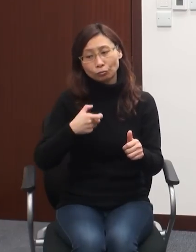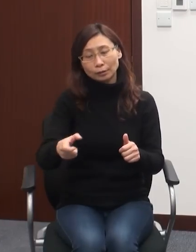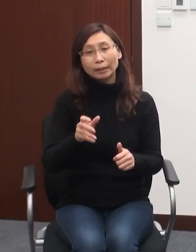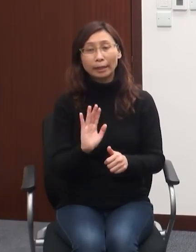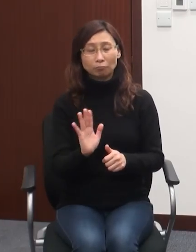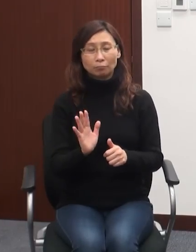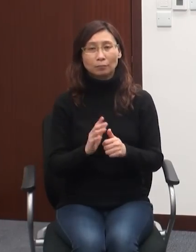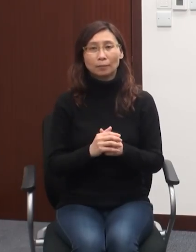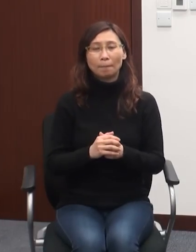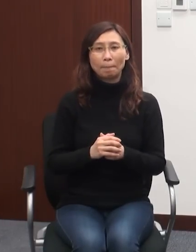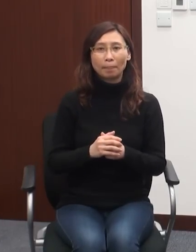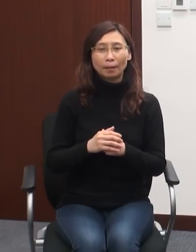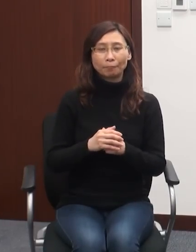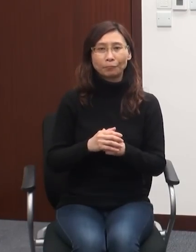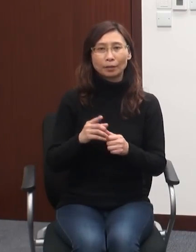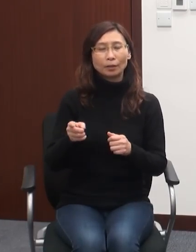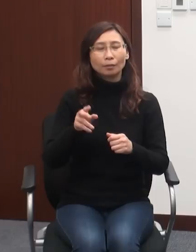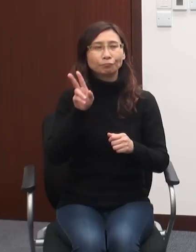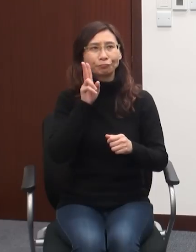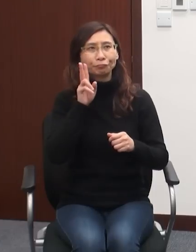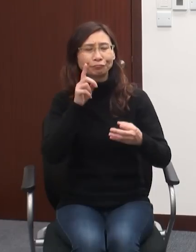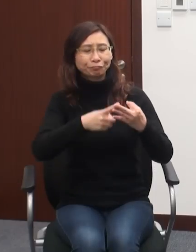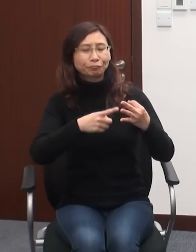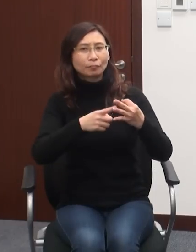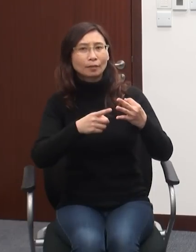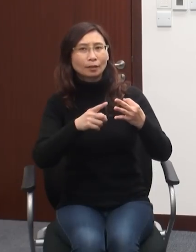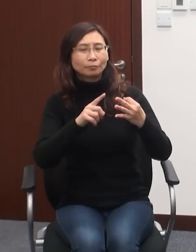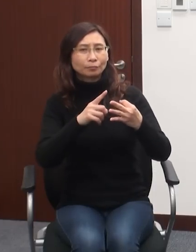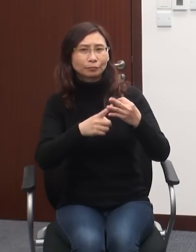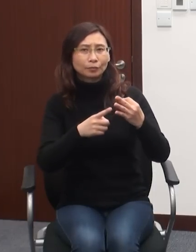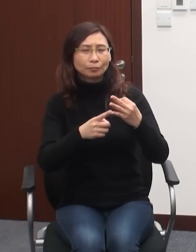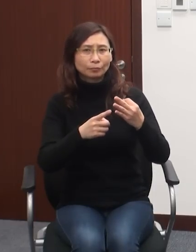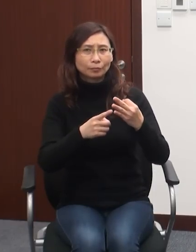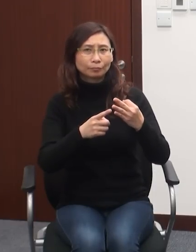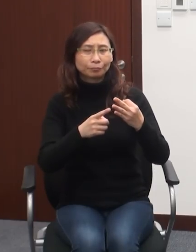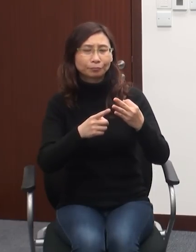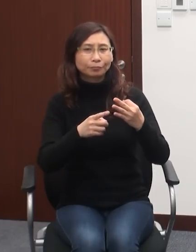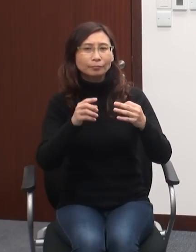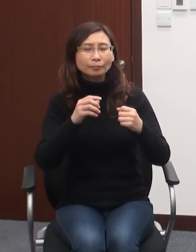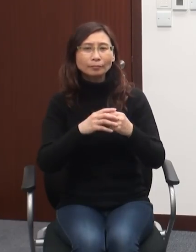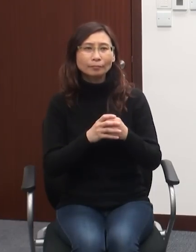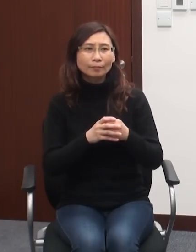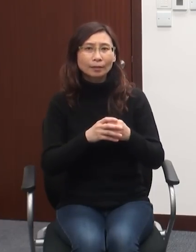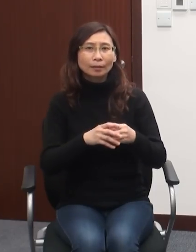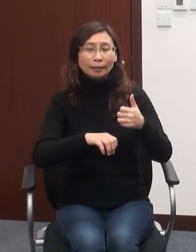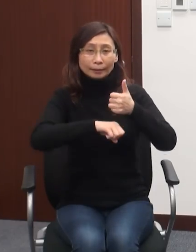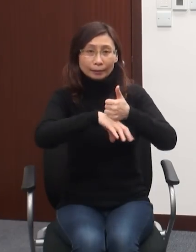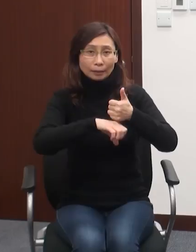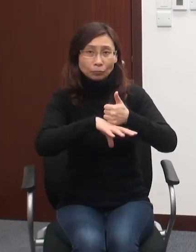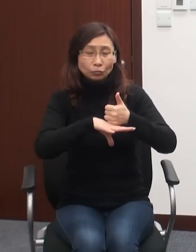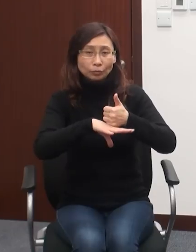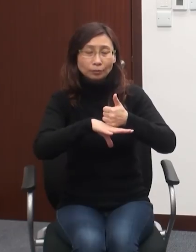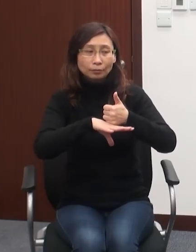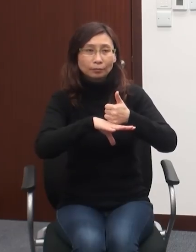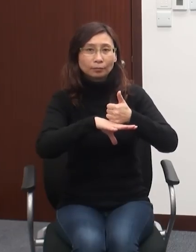啲。即係嗰啲大笨象啊！即係嗰啲所謂 infrastructure， 即係話咧，嗰啲叫做基本設